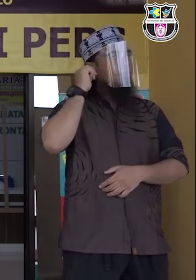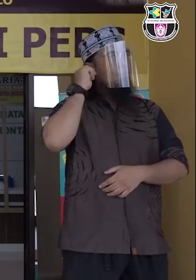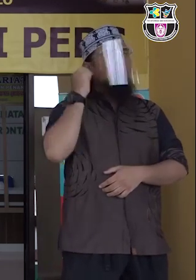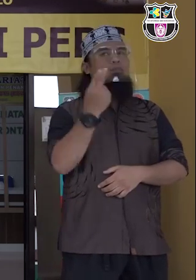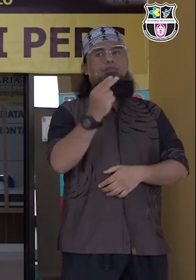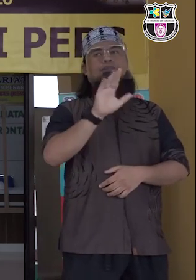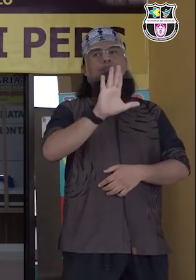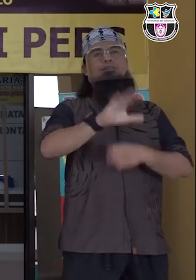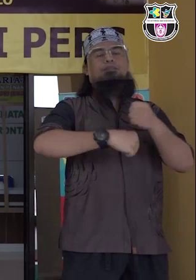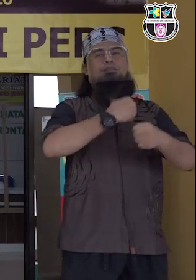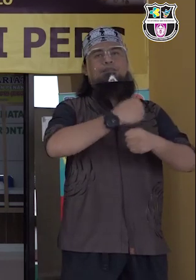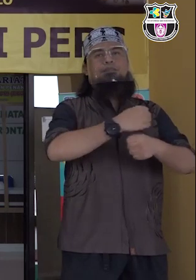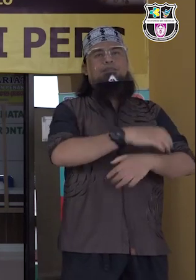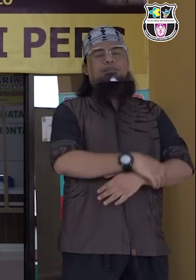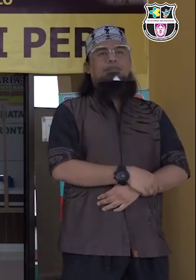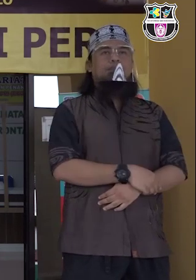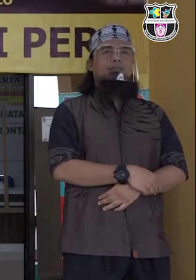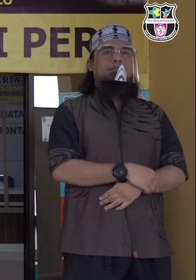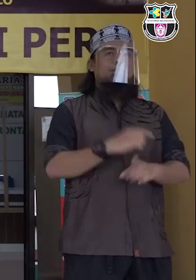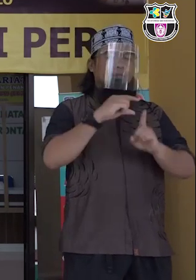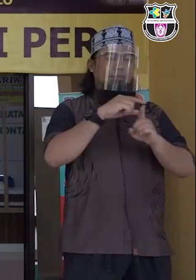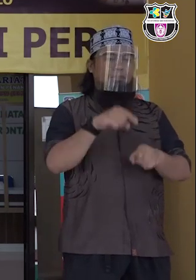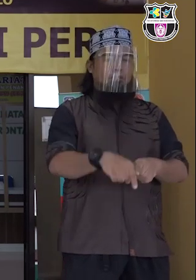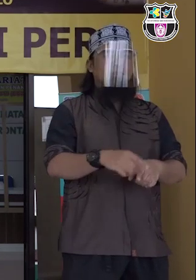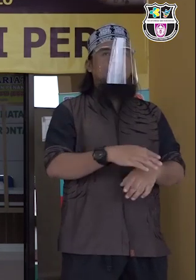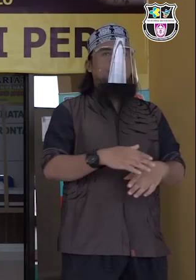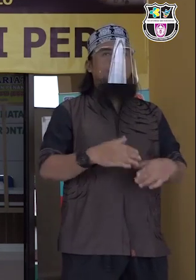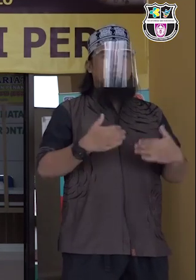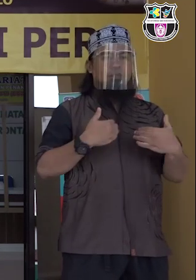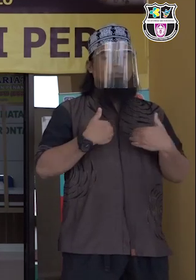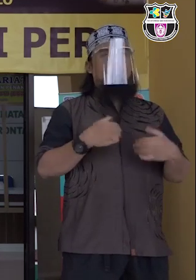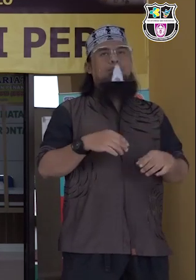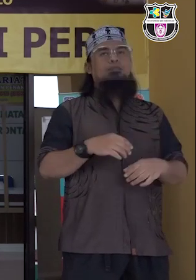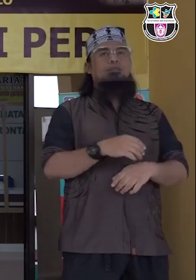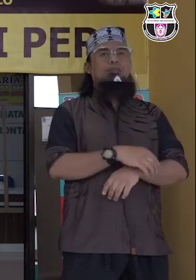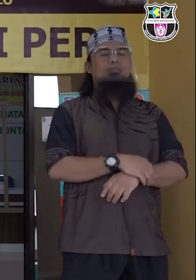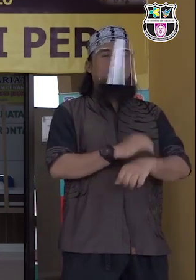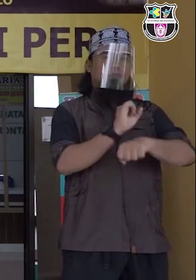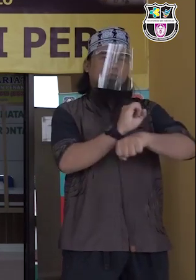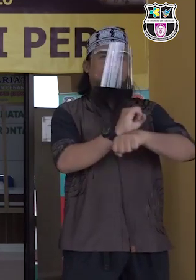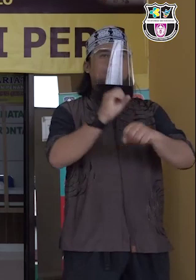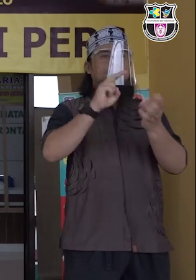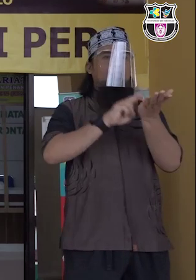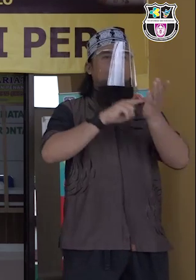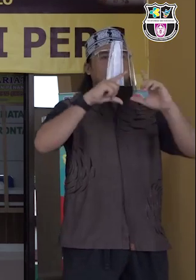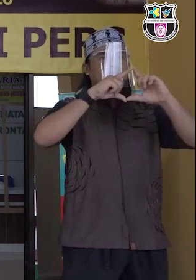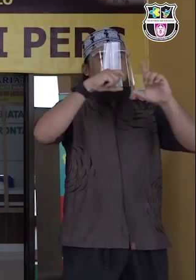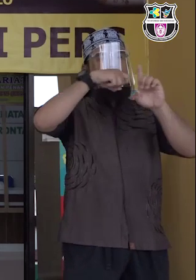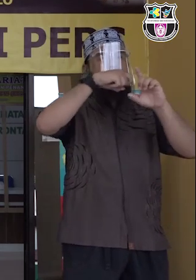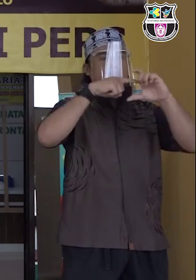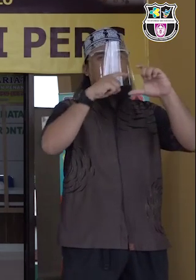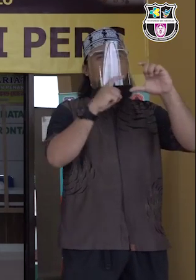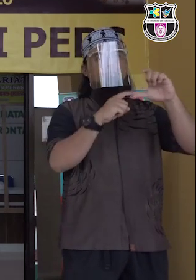tahun. Pasien ini adalah merupakan nakes atau tenaga kesehatan dan